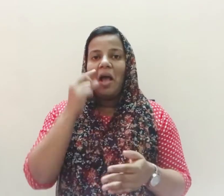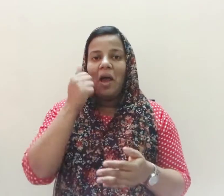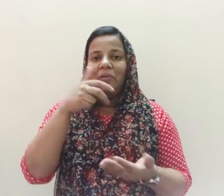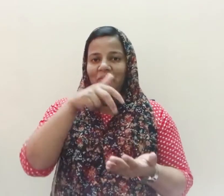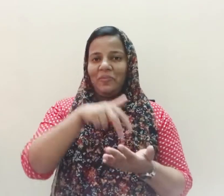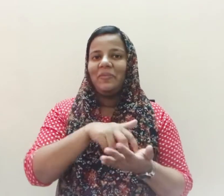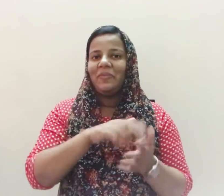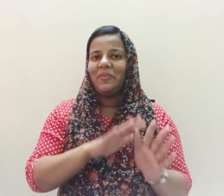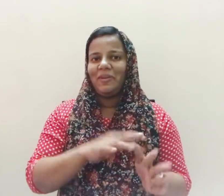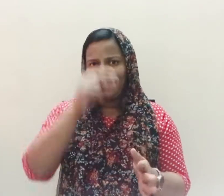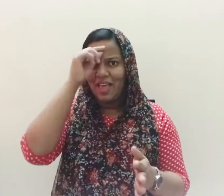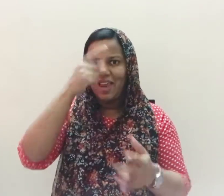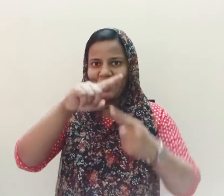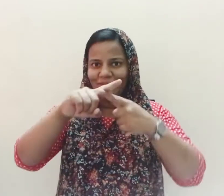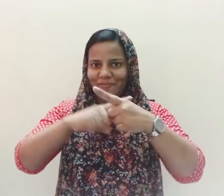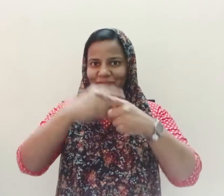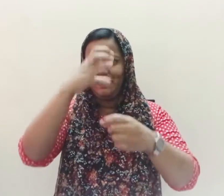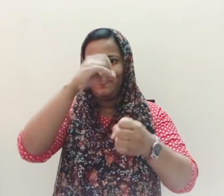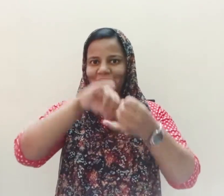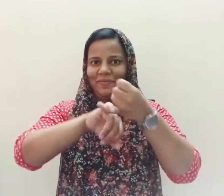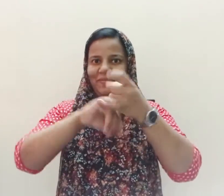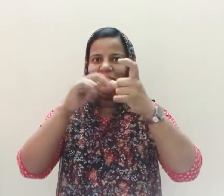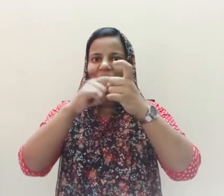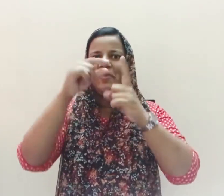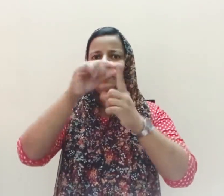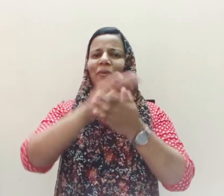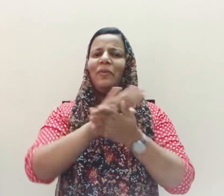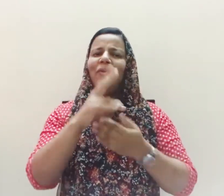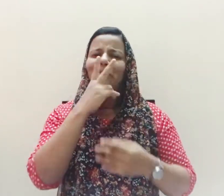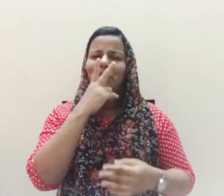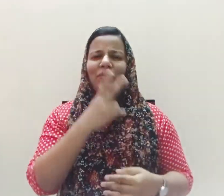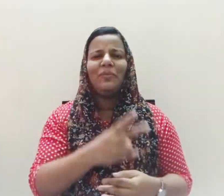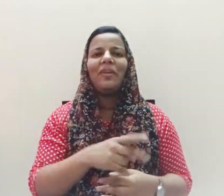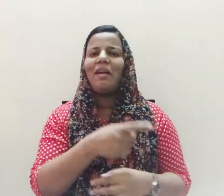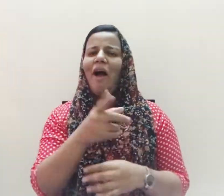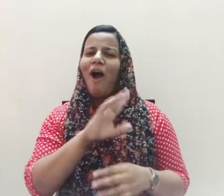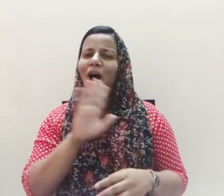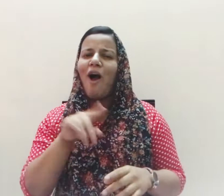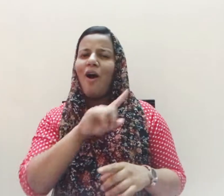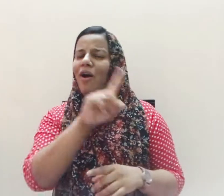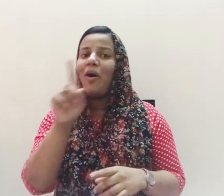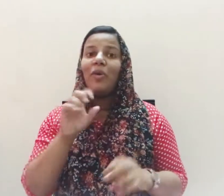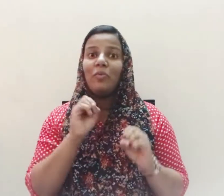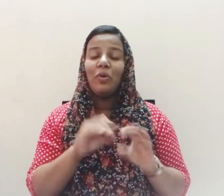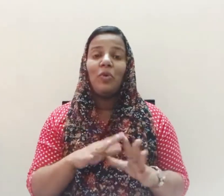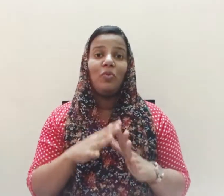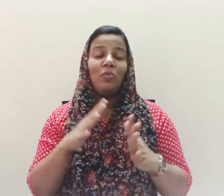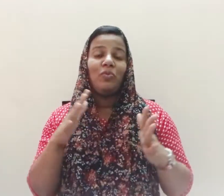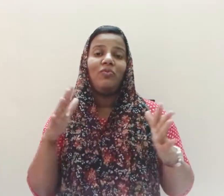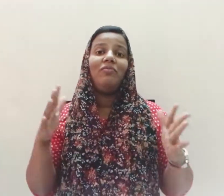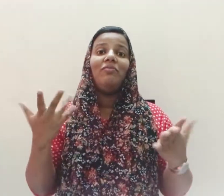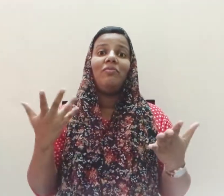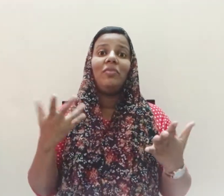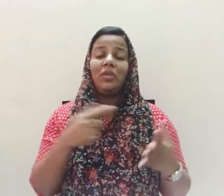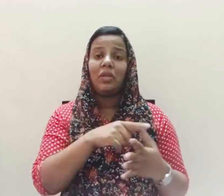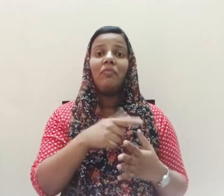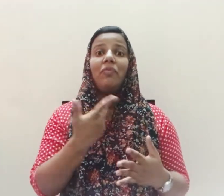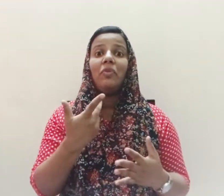നിൽക്കുകയാണ്. പ്രിയപ്പെട്ടവരെ, ആമേൻ ഒന്ന് ശ്രദ്ധിച്ചു നോക്കിയാട്ട്, ഒന്നുമില്ലാത്തവനായി, ആരുമില്ലാത്തവനായി, എന്നാ വിളി? വലിയ വിളിയാണ്. ഇവിടെ എത്താനുള്ളവനാ,